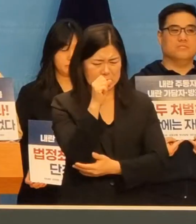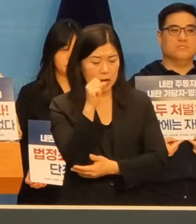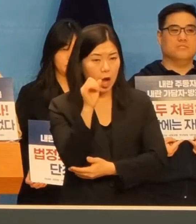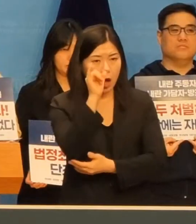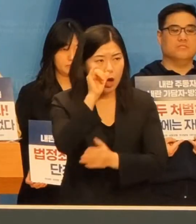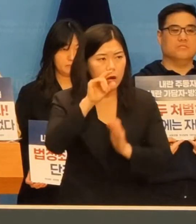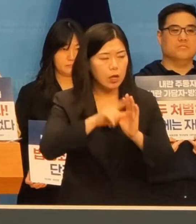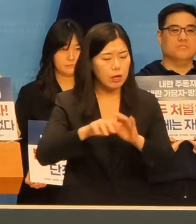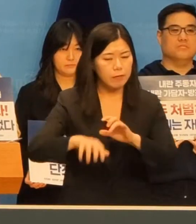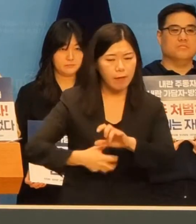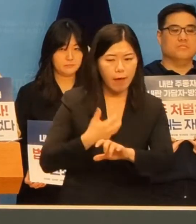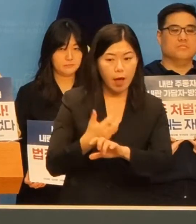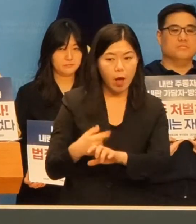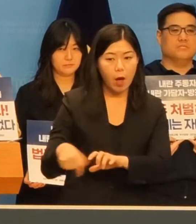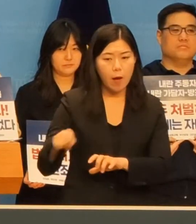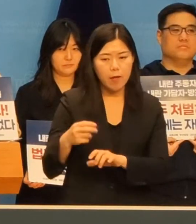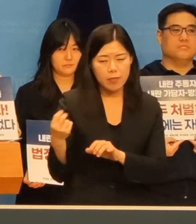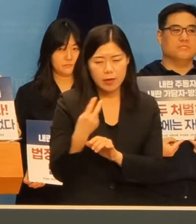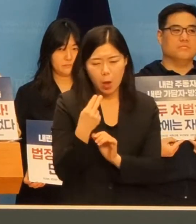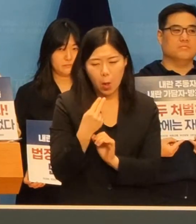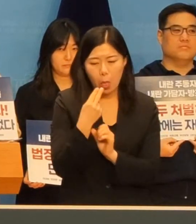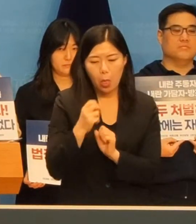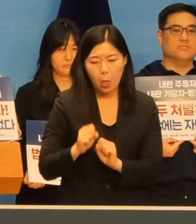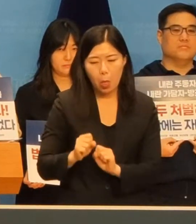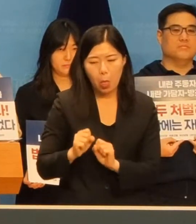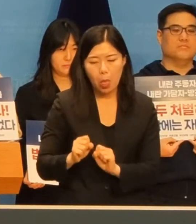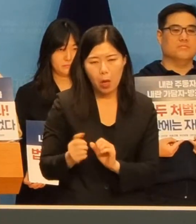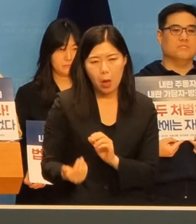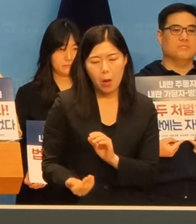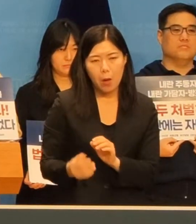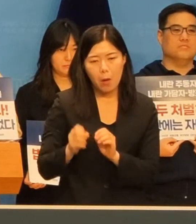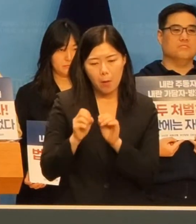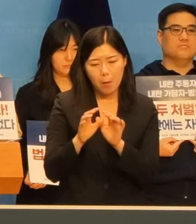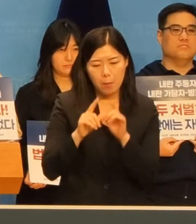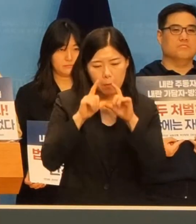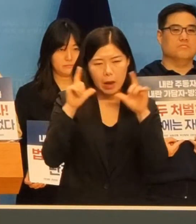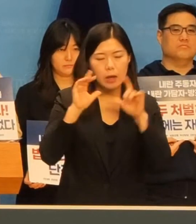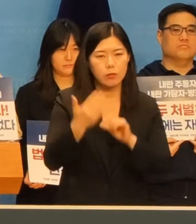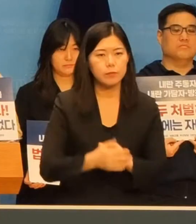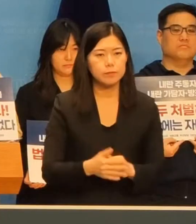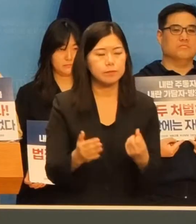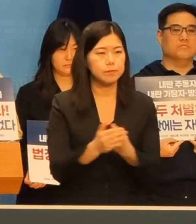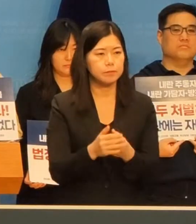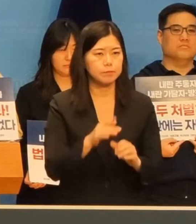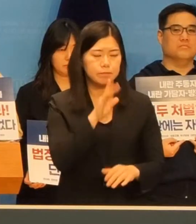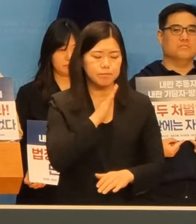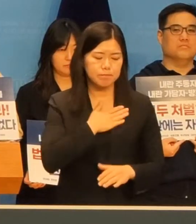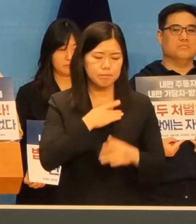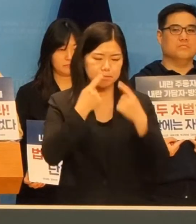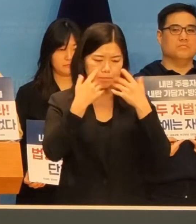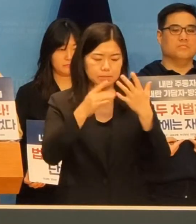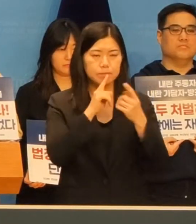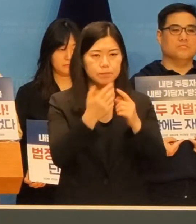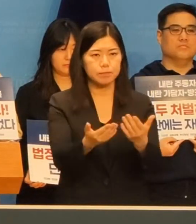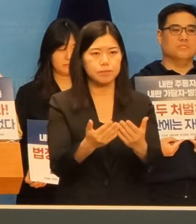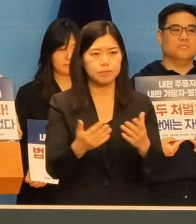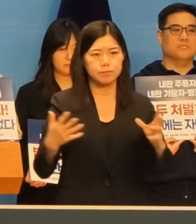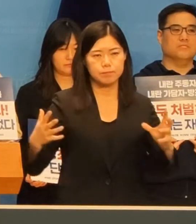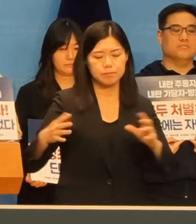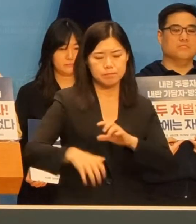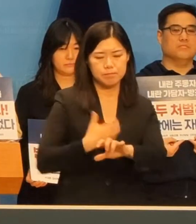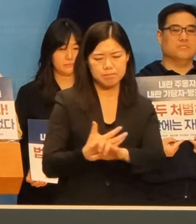세력은 다시 숨을 쉽니다. 그래서 저는 분명히 말씀드립니다. 내란의 완전한